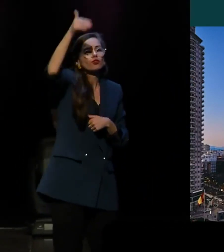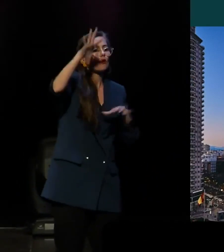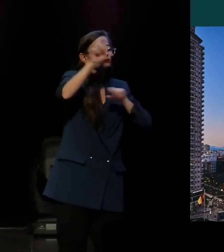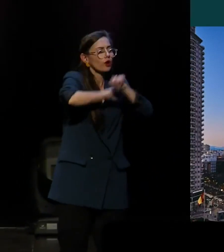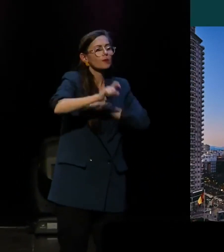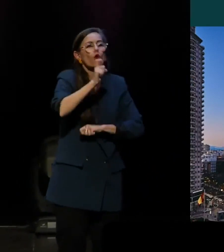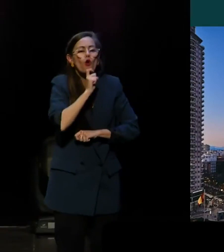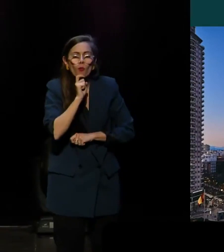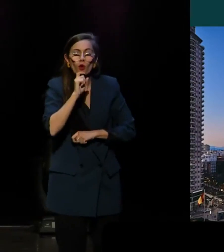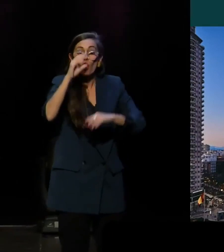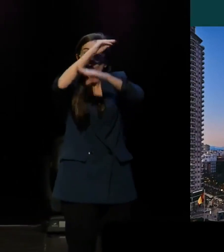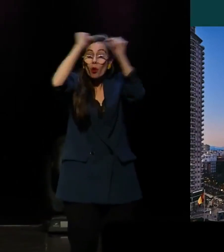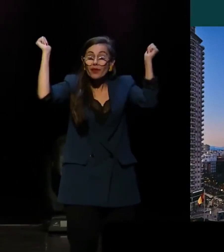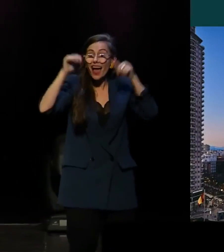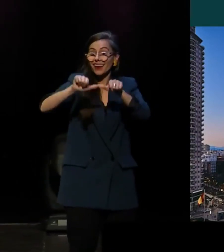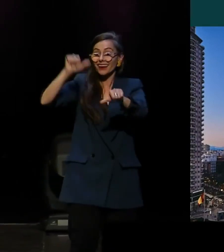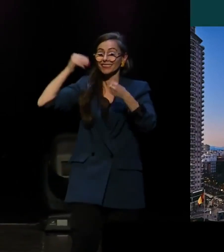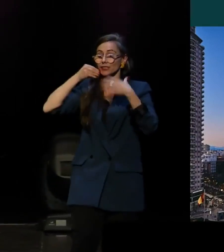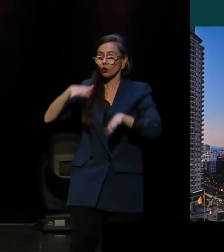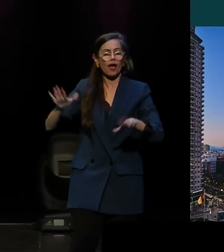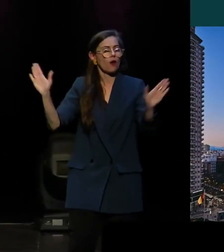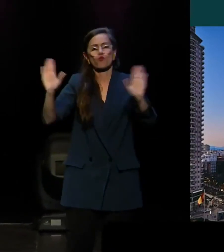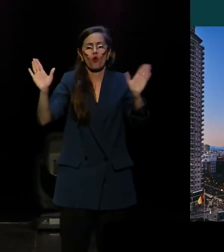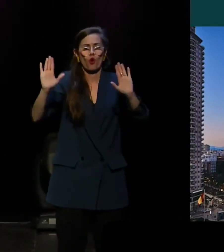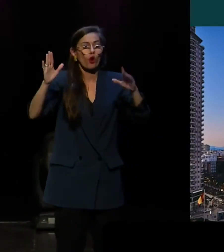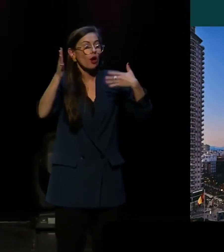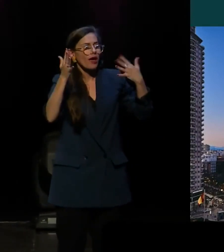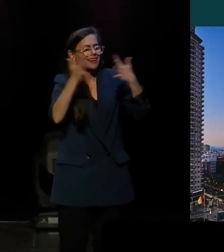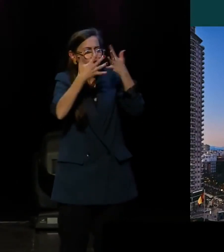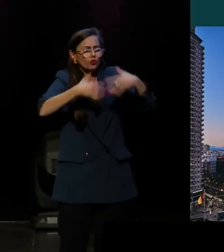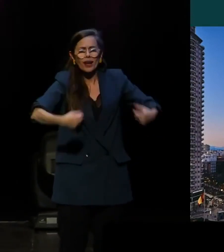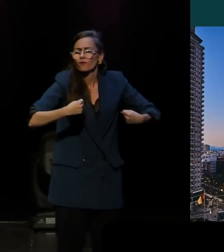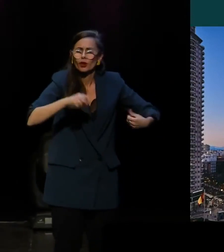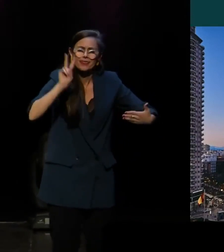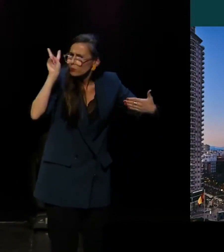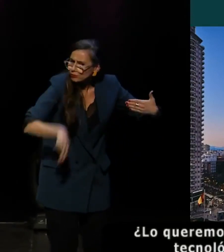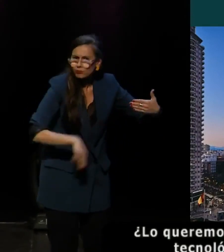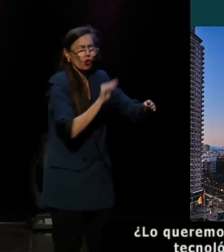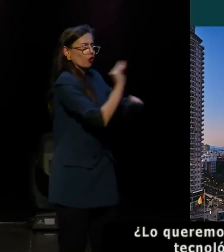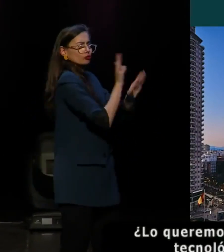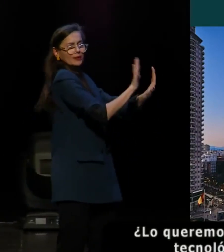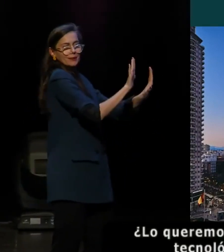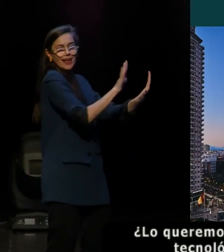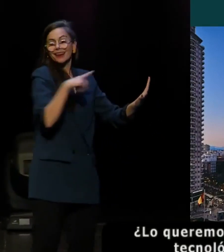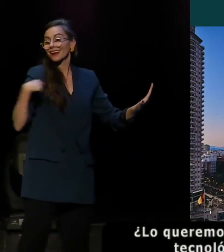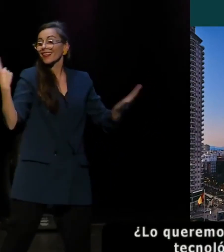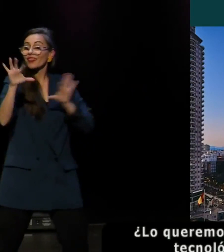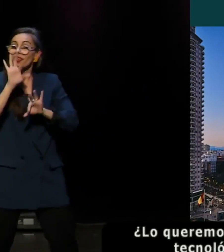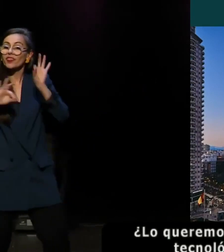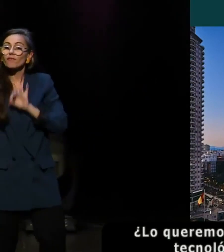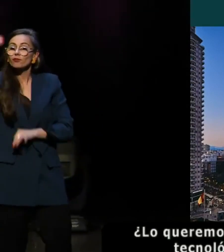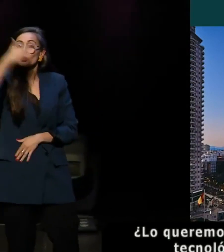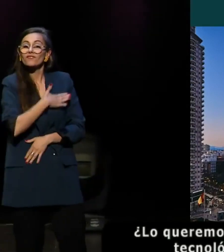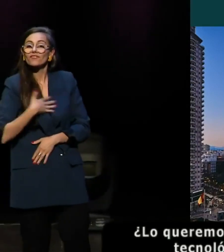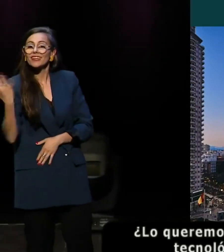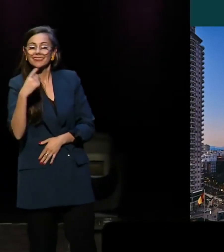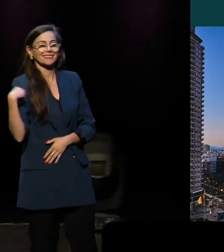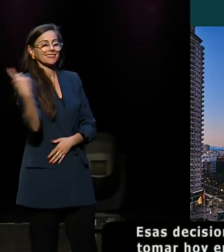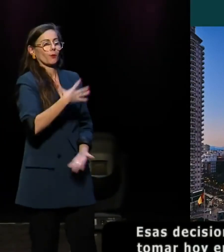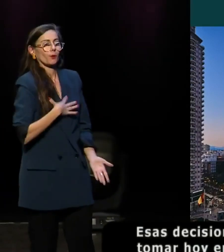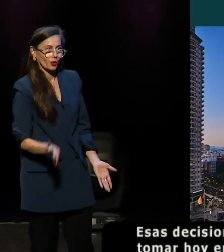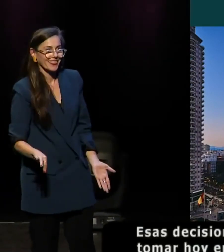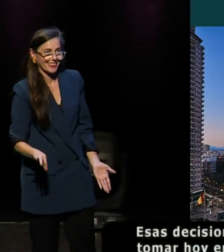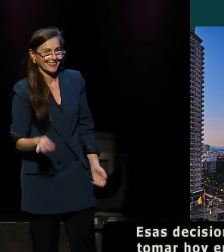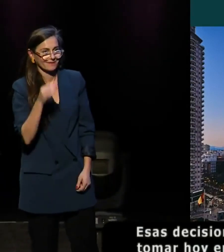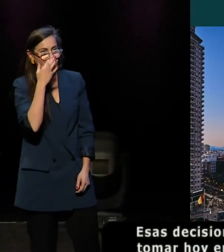congreso las podemos tomar. ¿Cómo queremos que sea el futuro de nuestro movimiento asociativo? Sin olvidar nuestro pasado, por supuesto que sí,